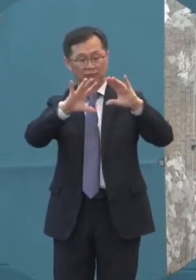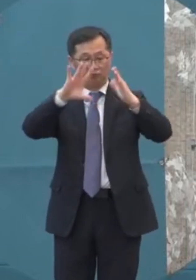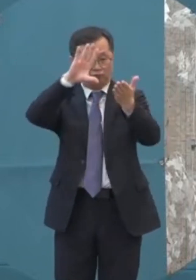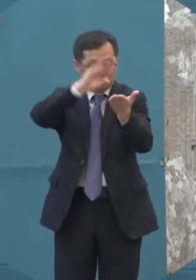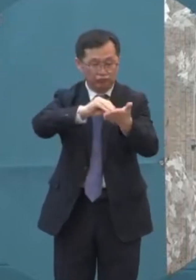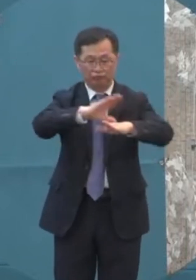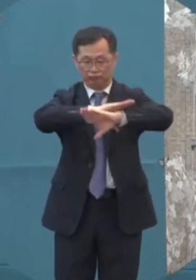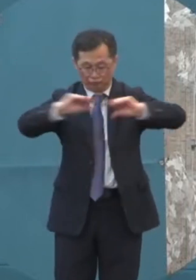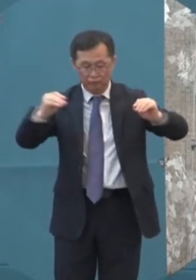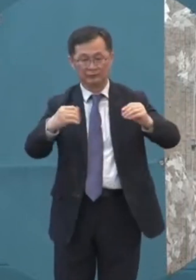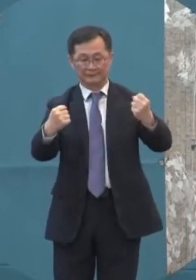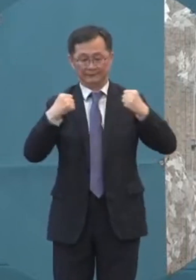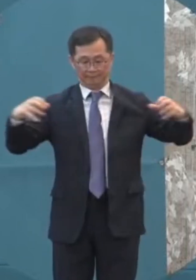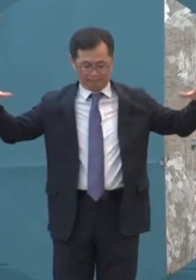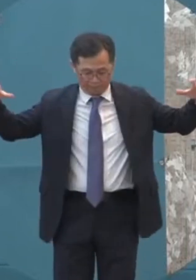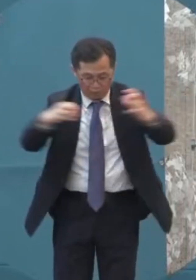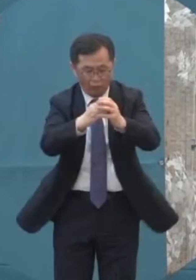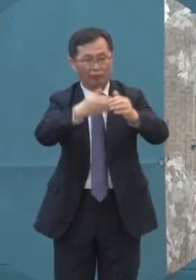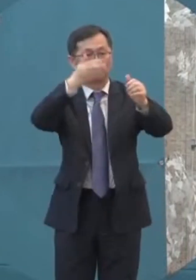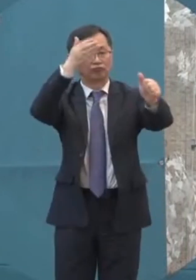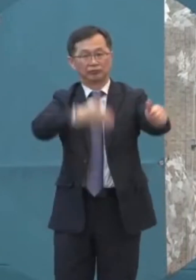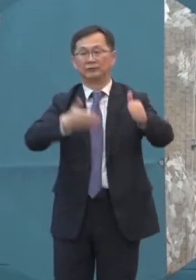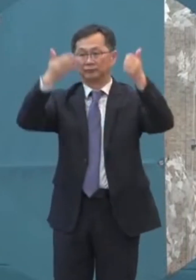데 힘을 모읍시다.